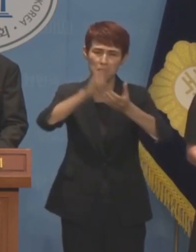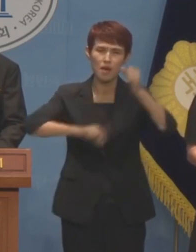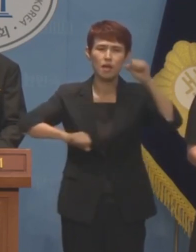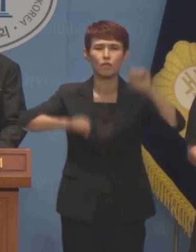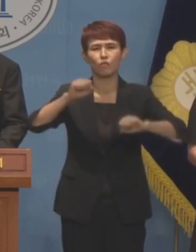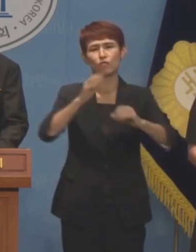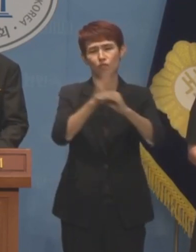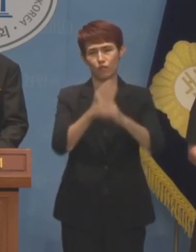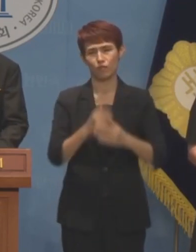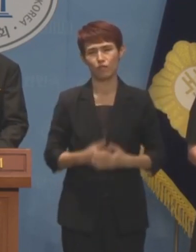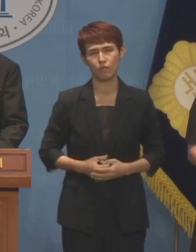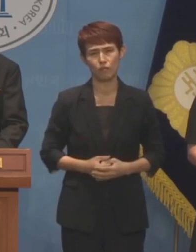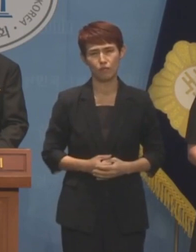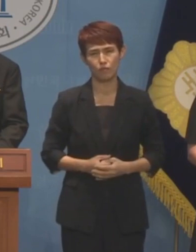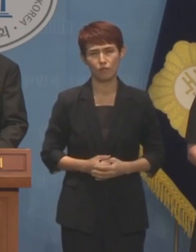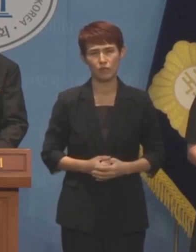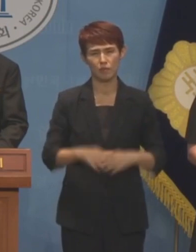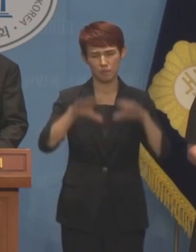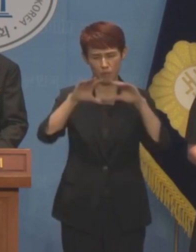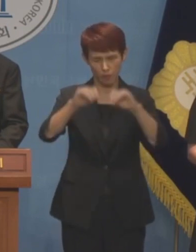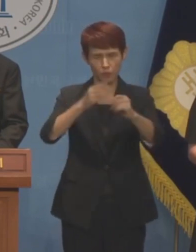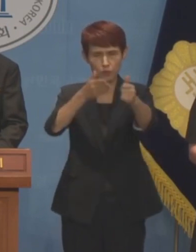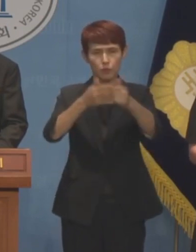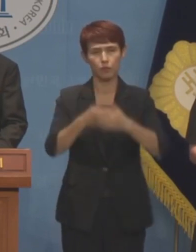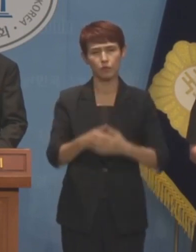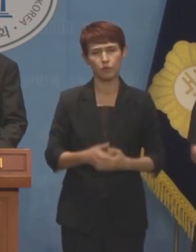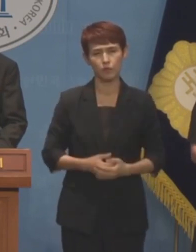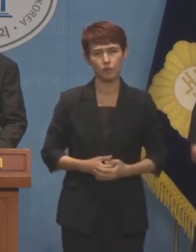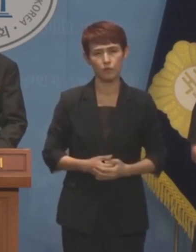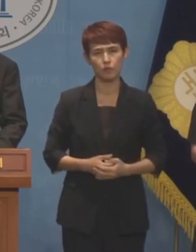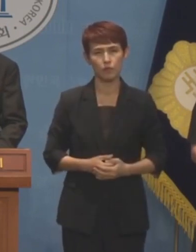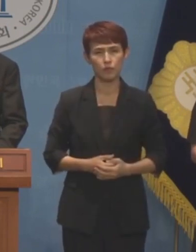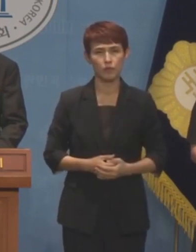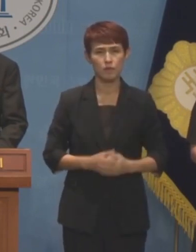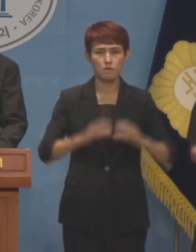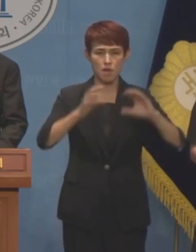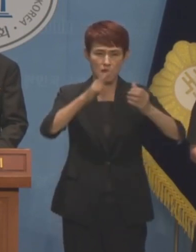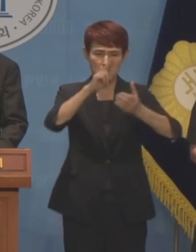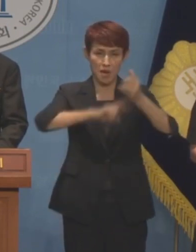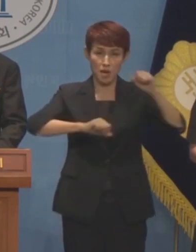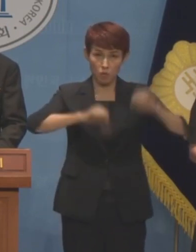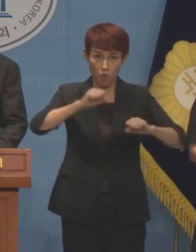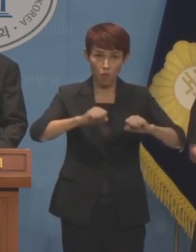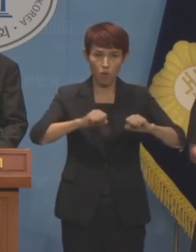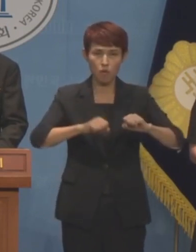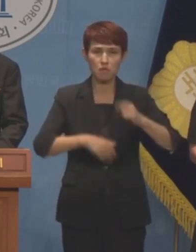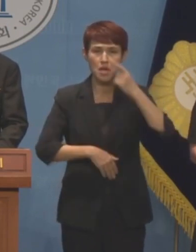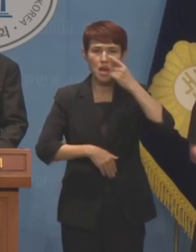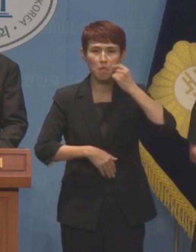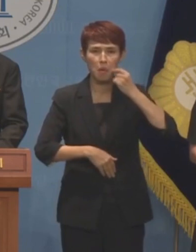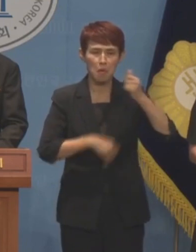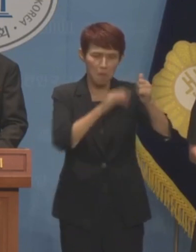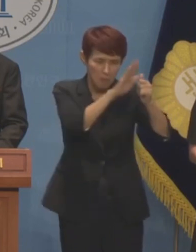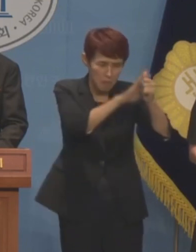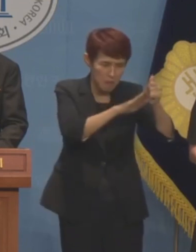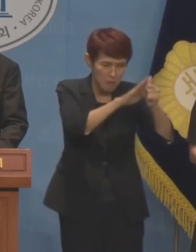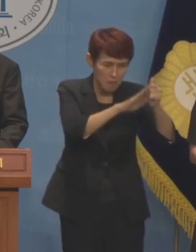있습니다. 당장 멈추길 바랍니다. 매국 일본 숭배